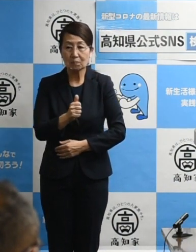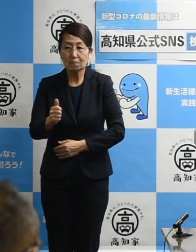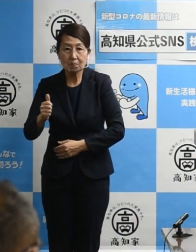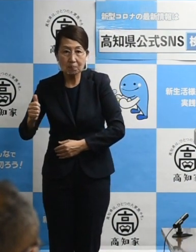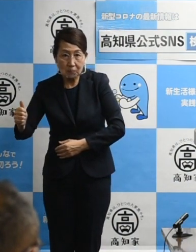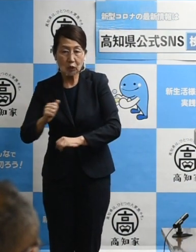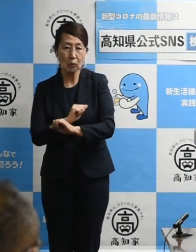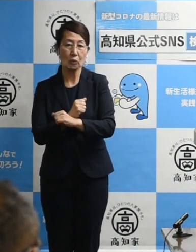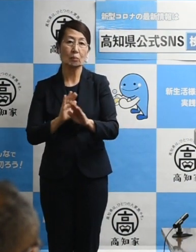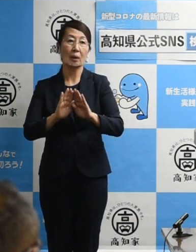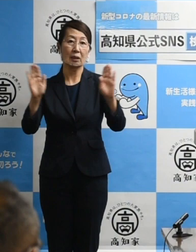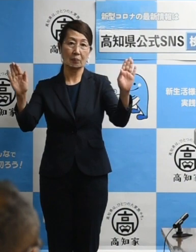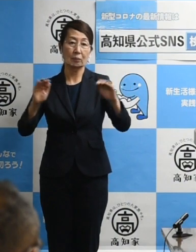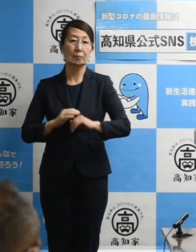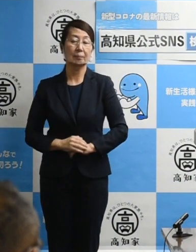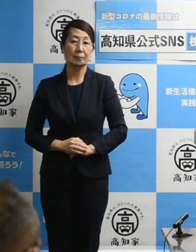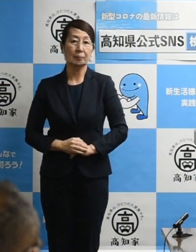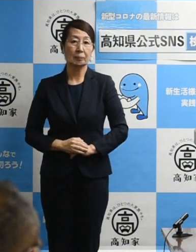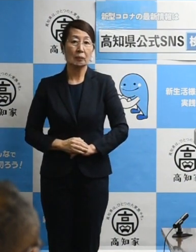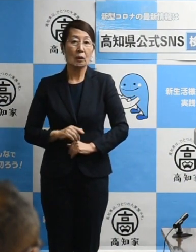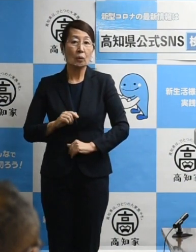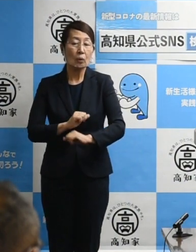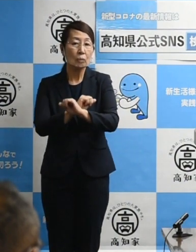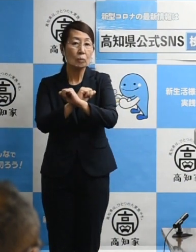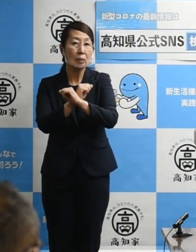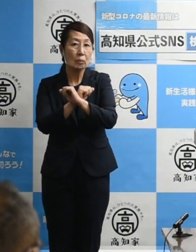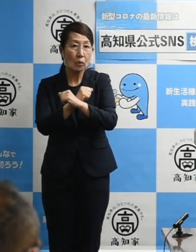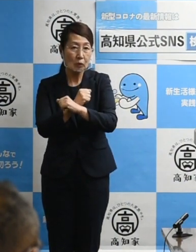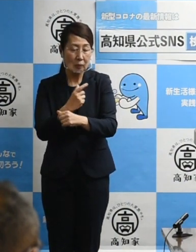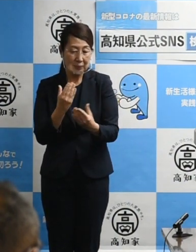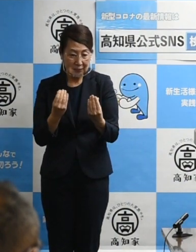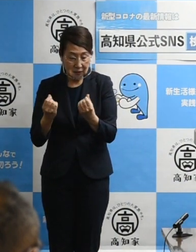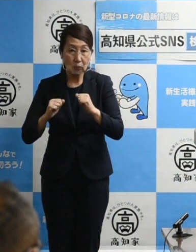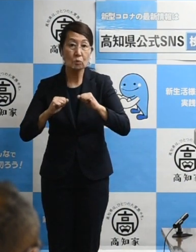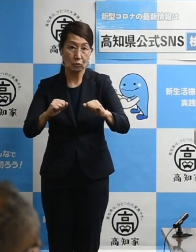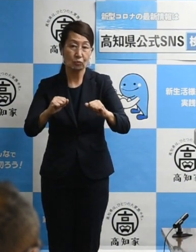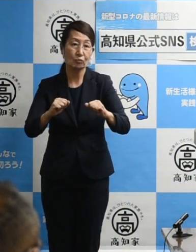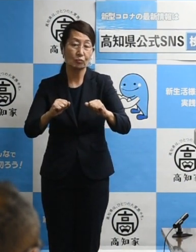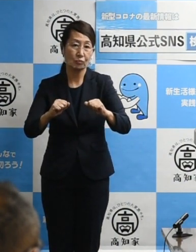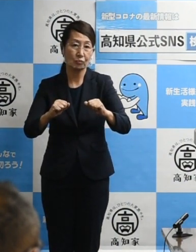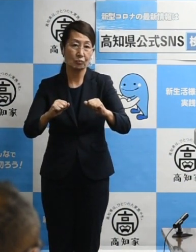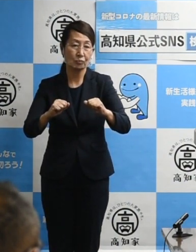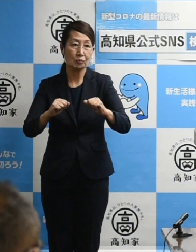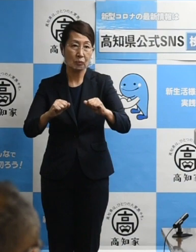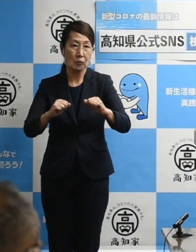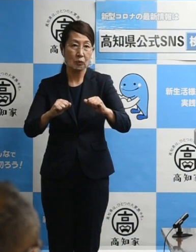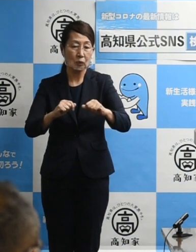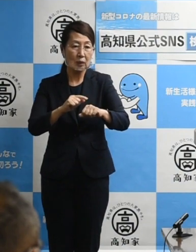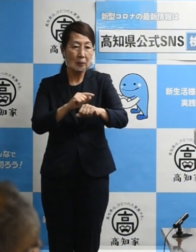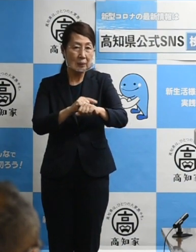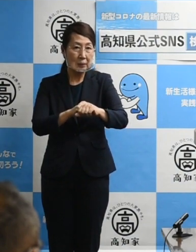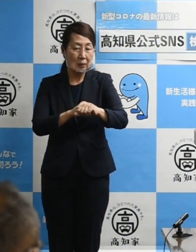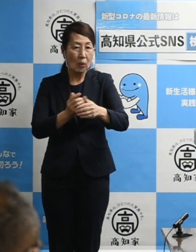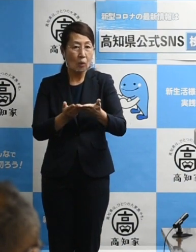を始めることにいたしておりまして、こういった取り組みをまずはしっかりとやっていく、 そしてこの営業時間短縮